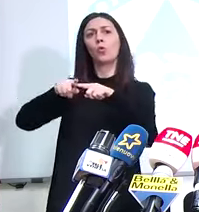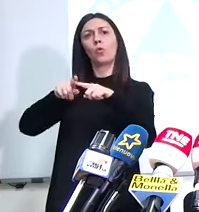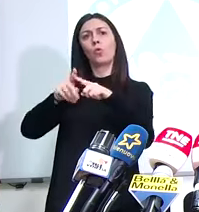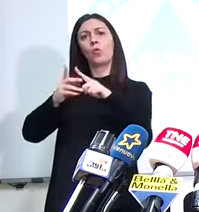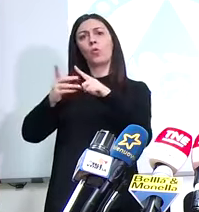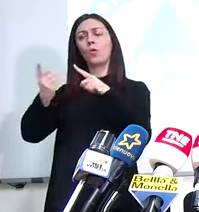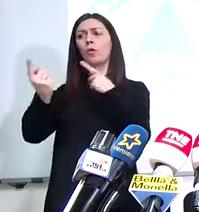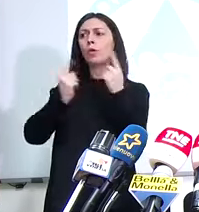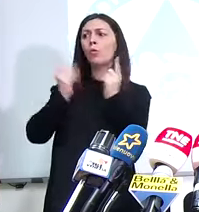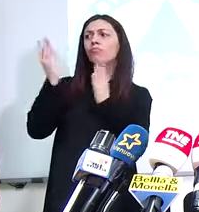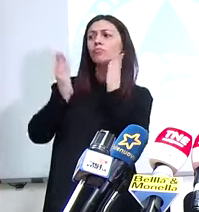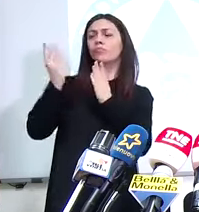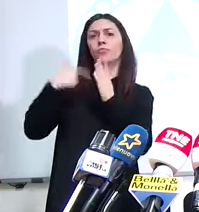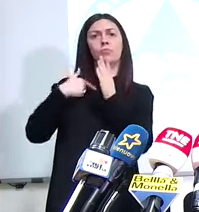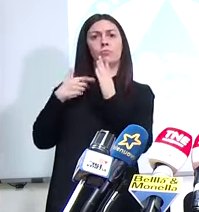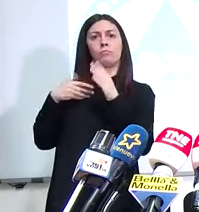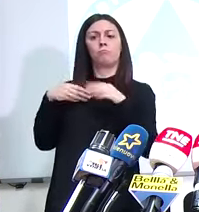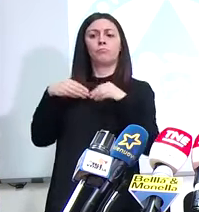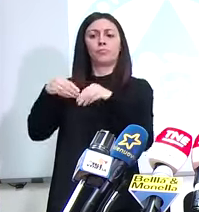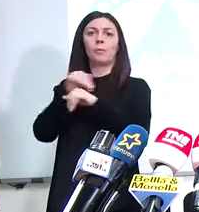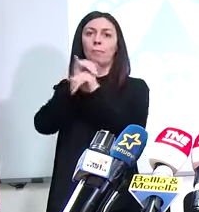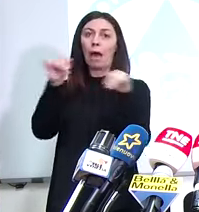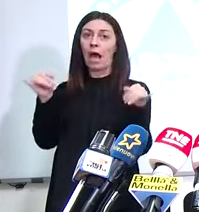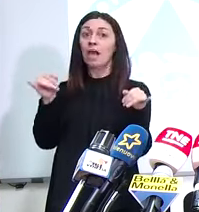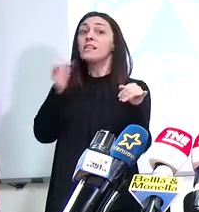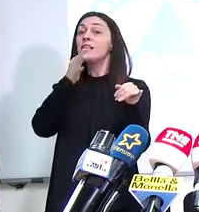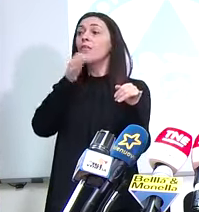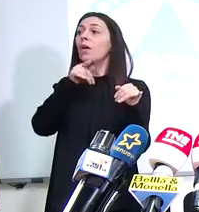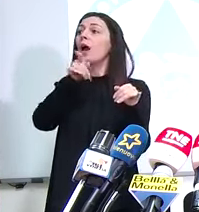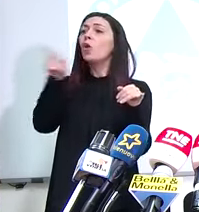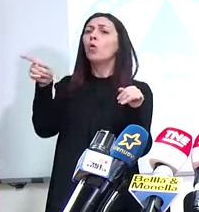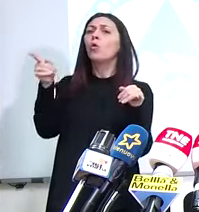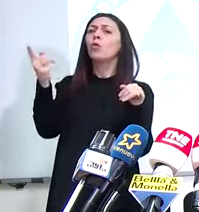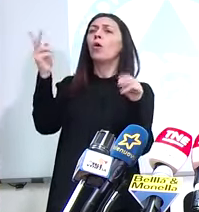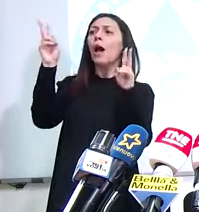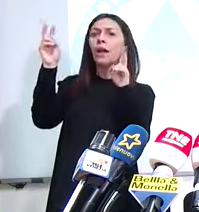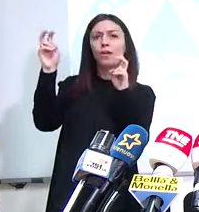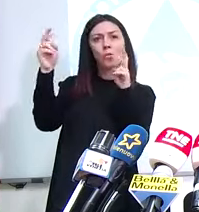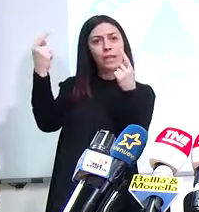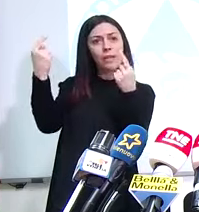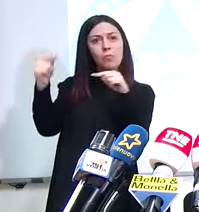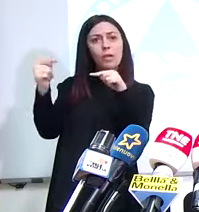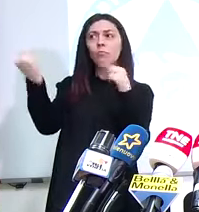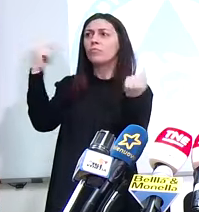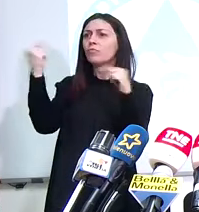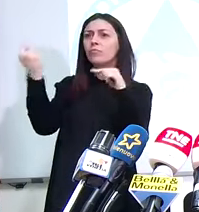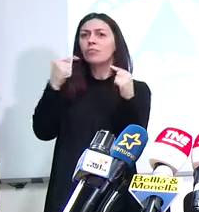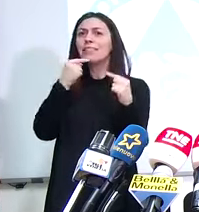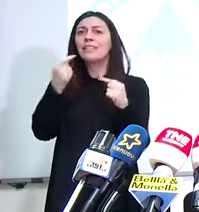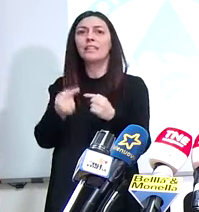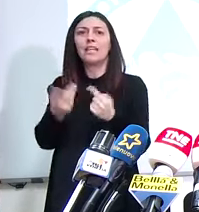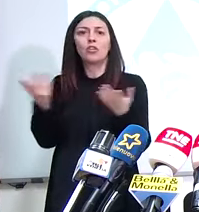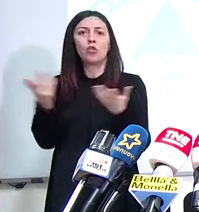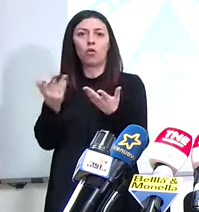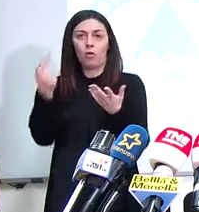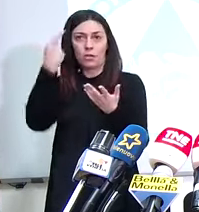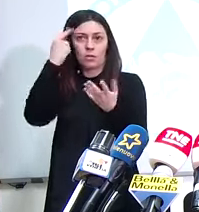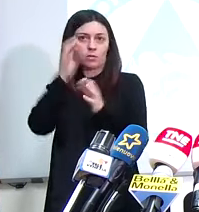confronto per il nostro neanche di cosa si siano parlati rispetto anche questi temi se mai ne a noi ne abbiamo parlato con quelli partiti